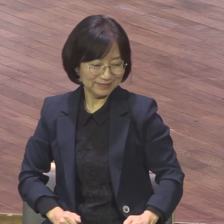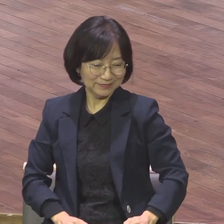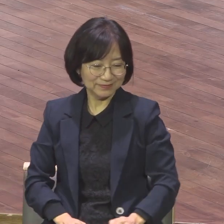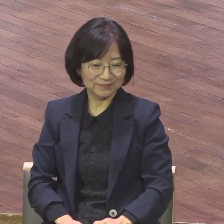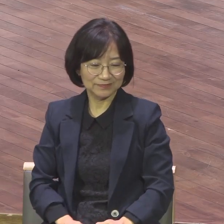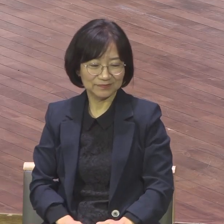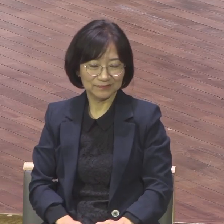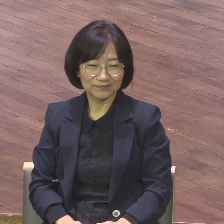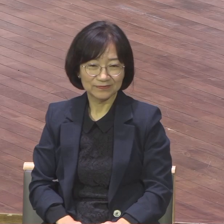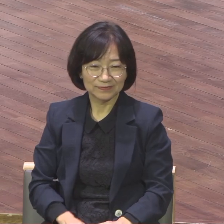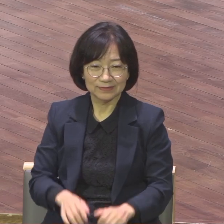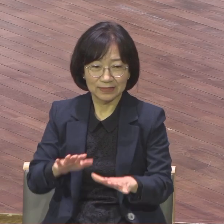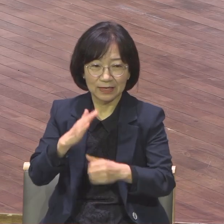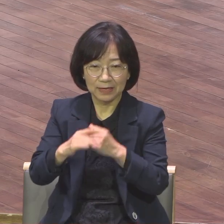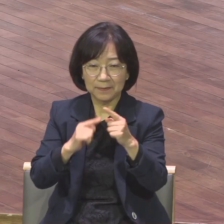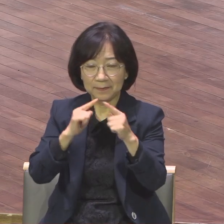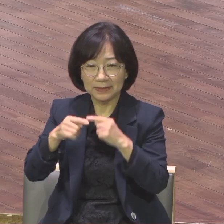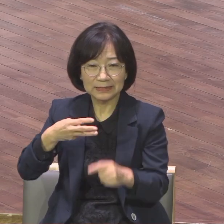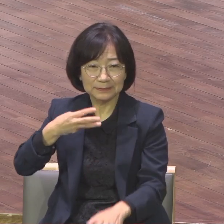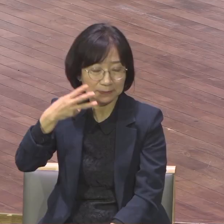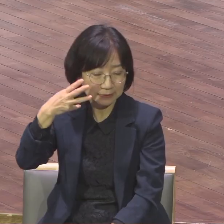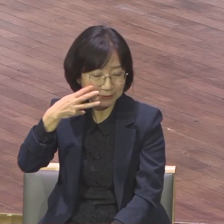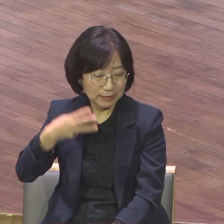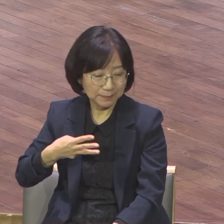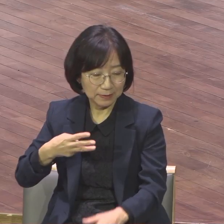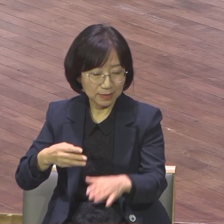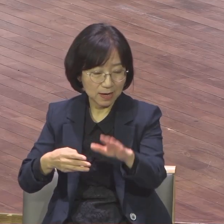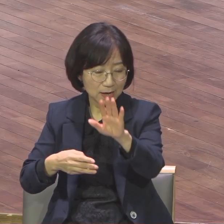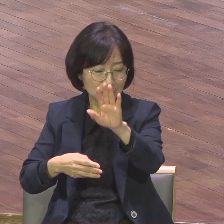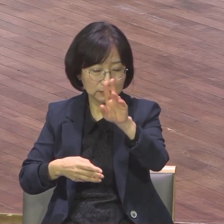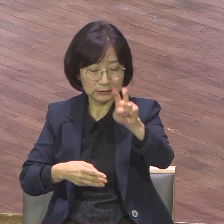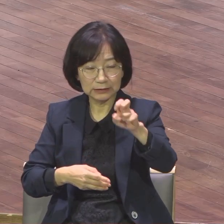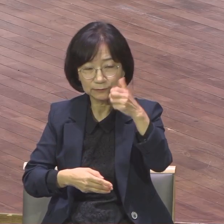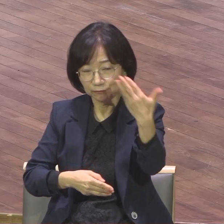하나님 말씀 예레미야 19장 11절로 10절로